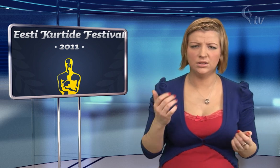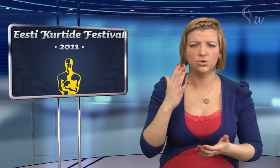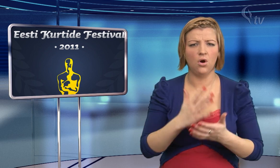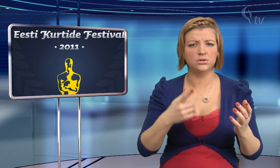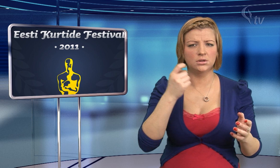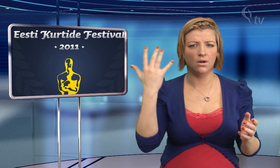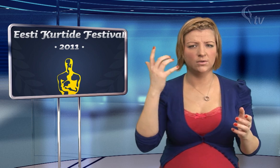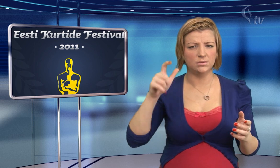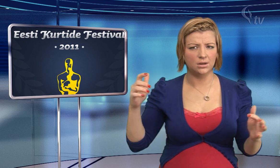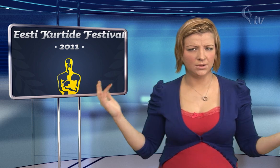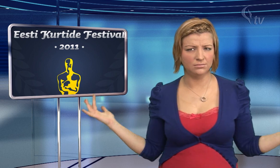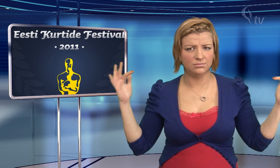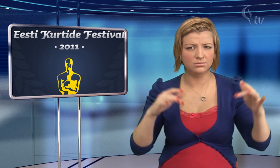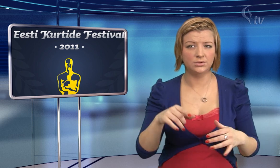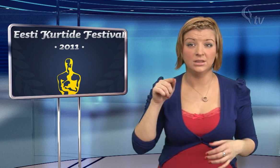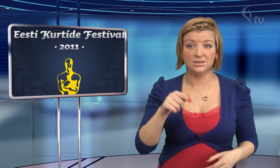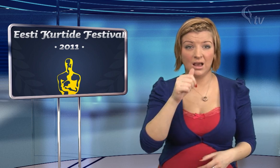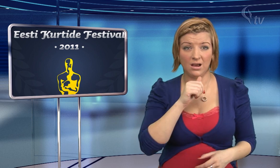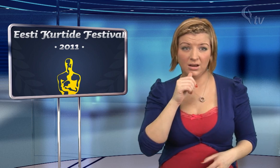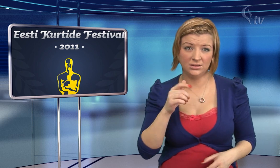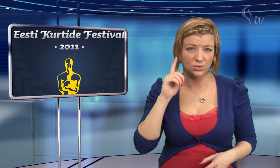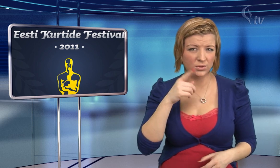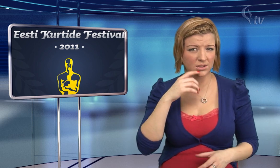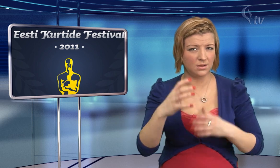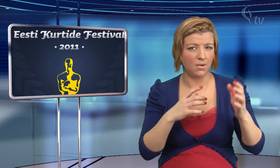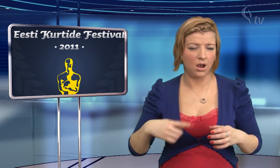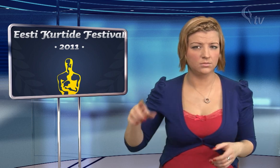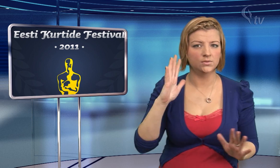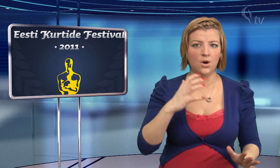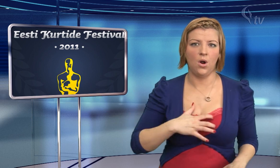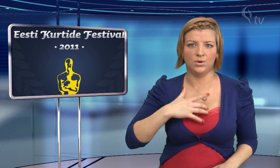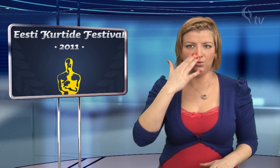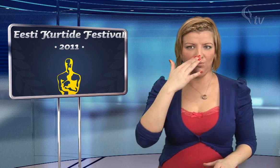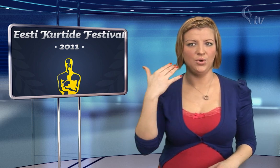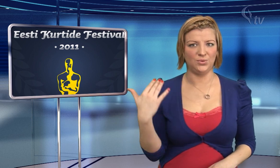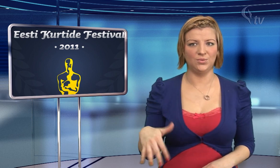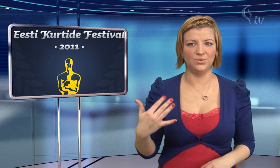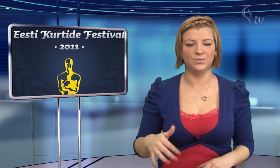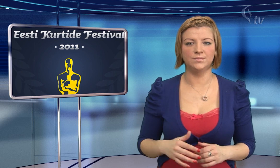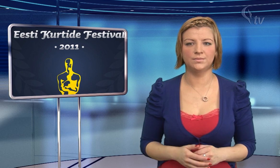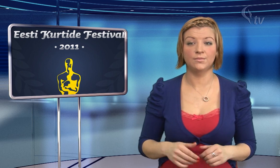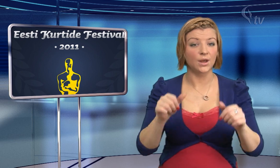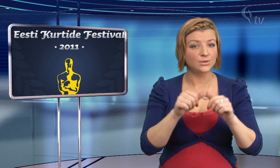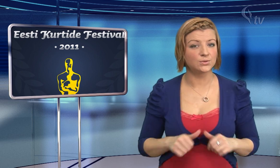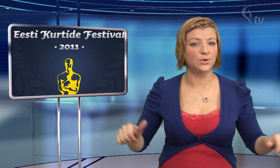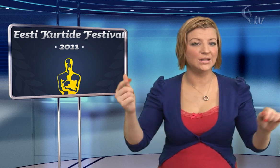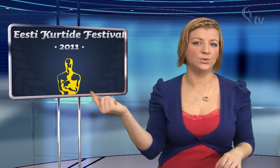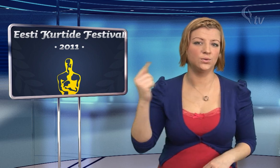Festivalil osales 150 inimest, mis on Eesti kurtide maailmas märkivisväärne arv. Žüriid tuli tugevdama